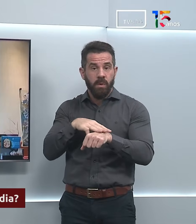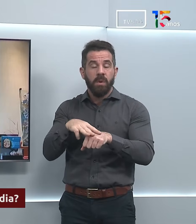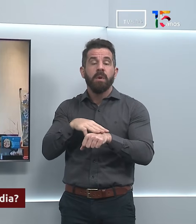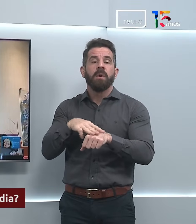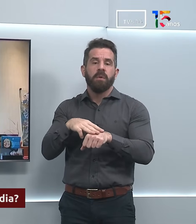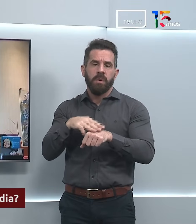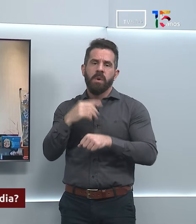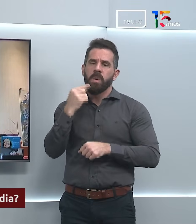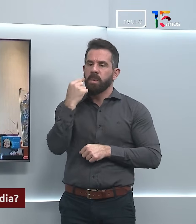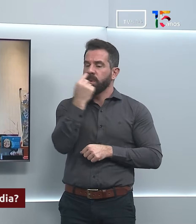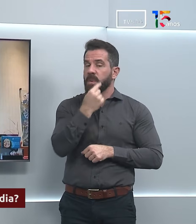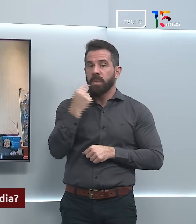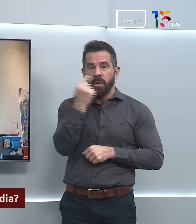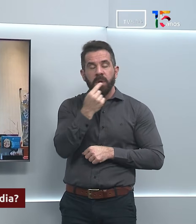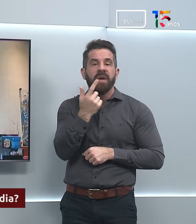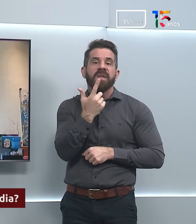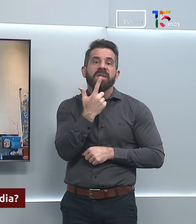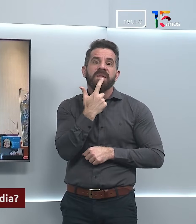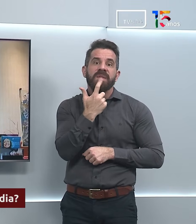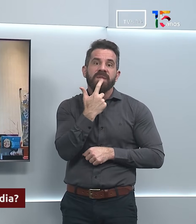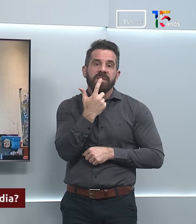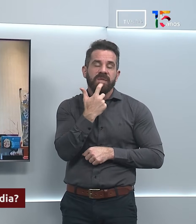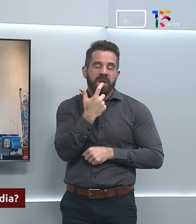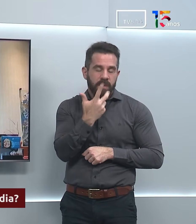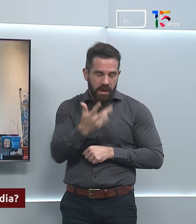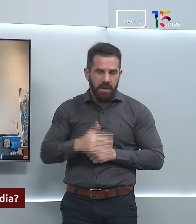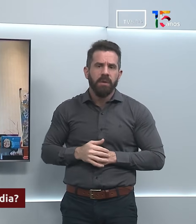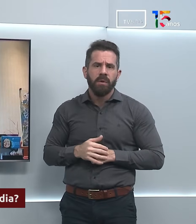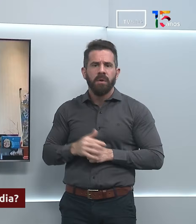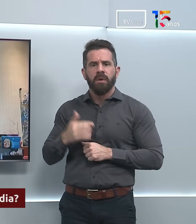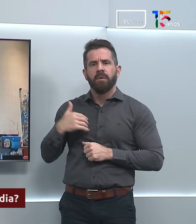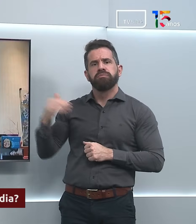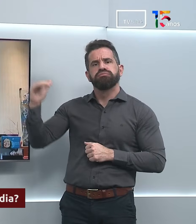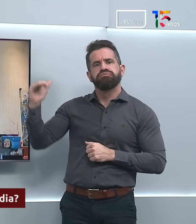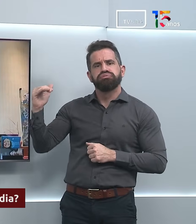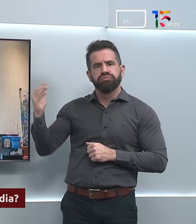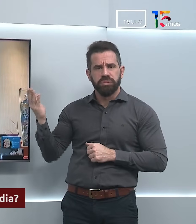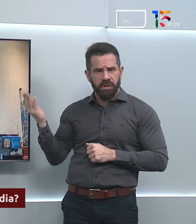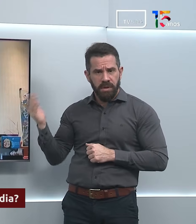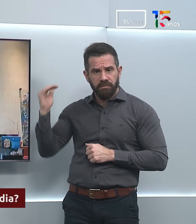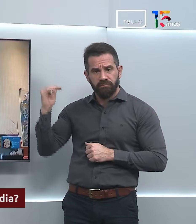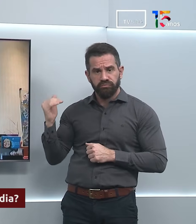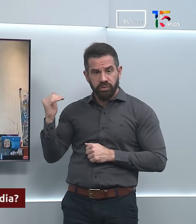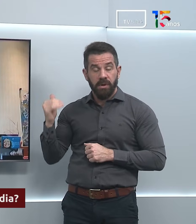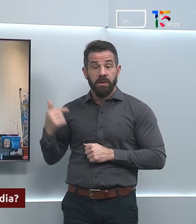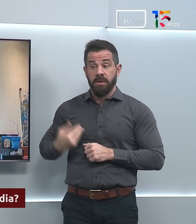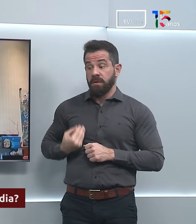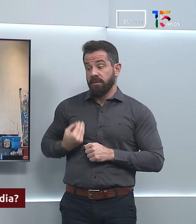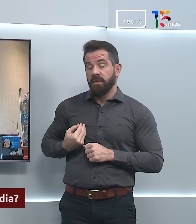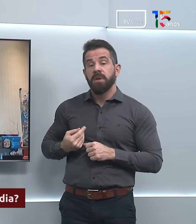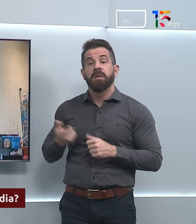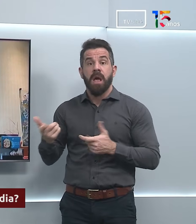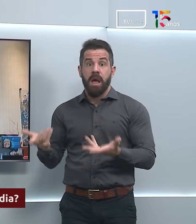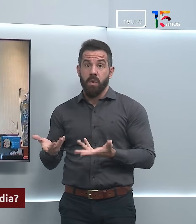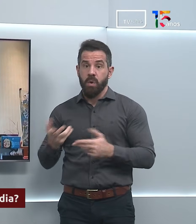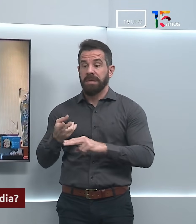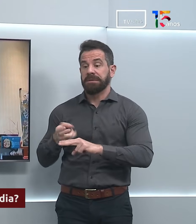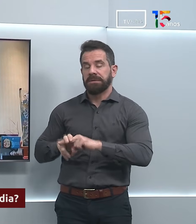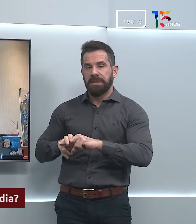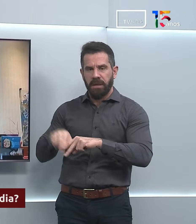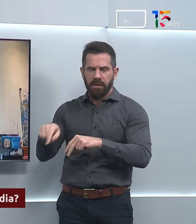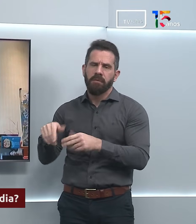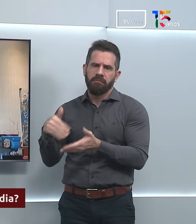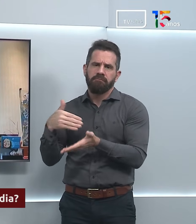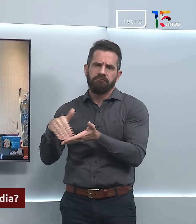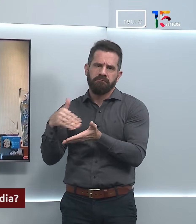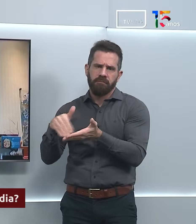usando um batom hoje vermelho, sou baixa, agora no momento estou sentada aqui mesmo no